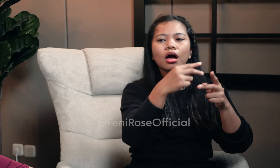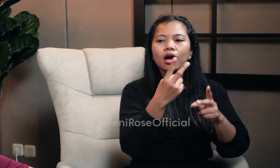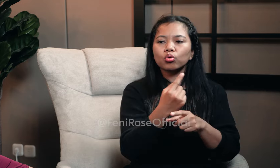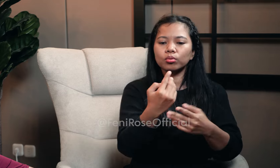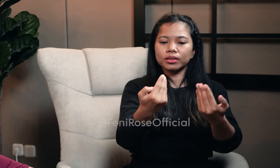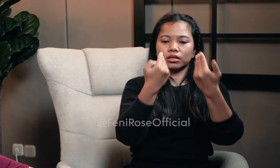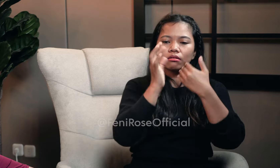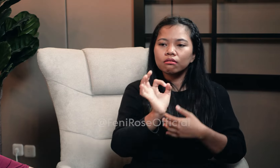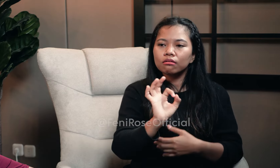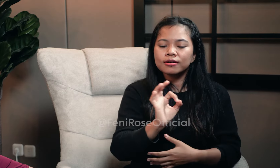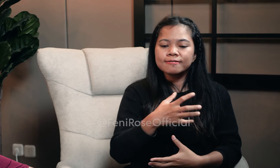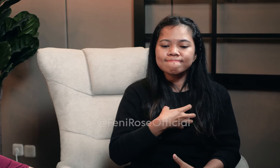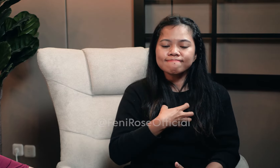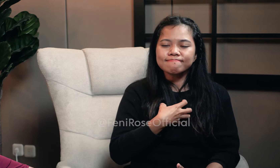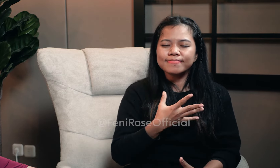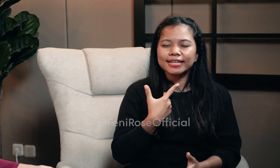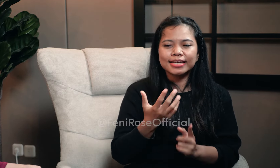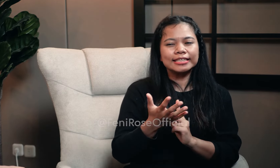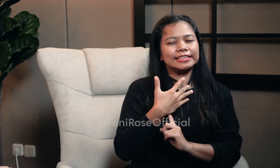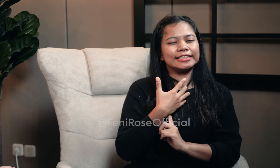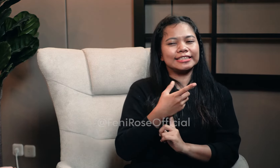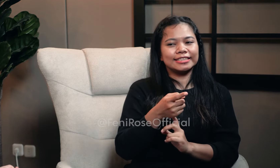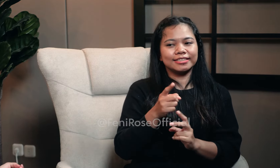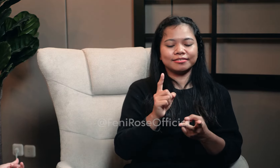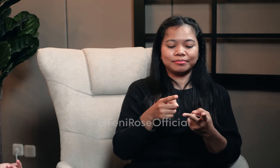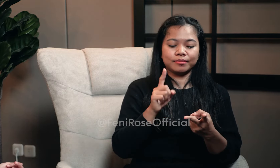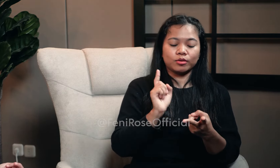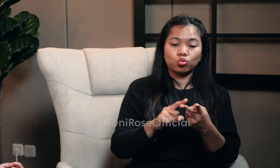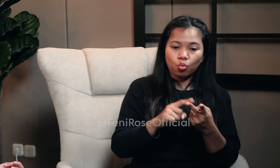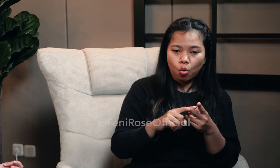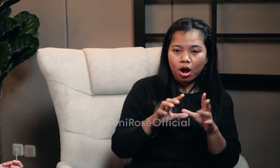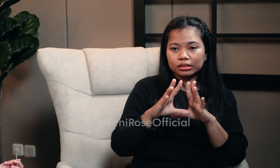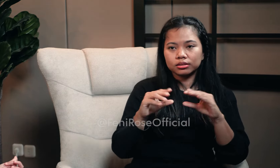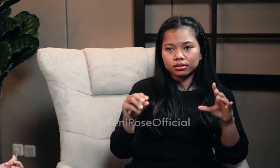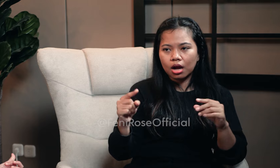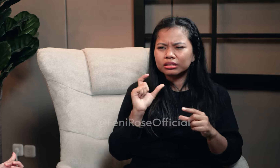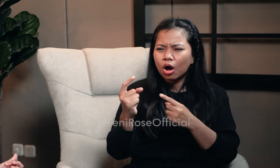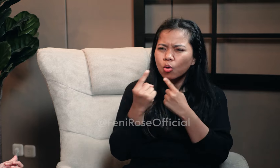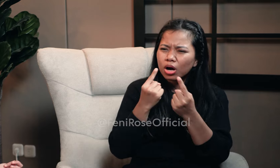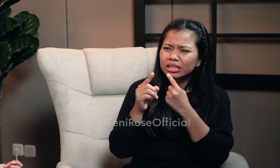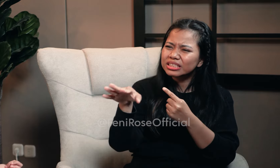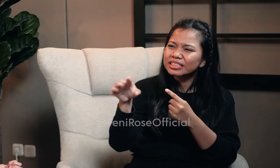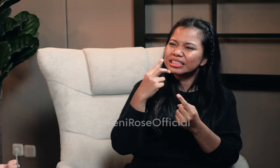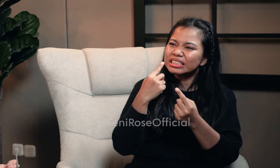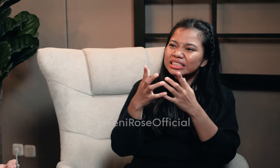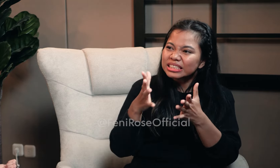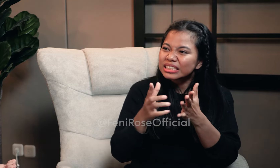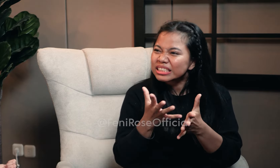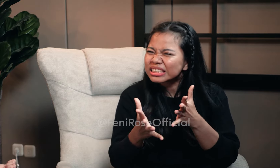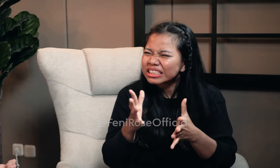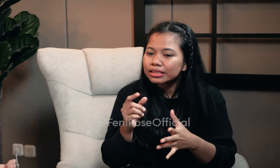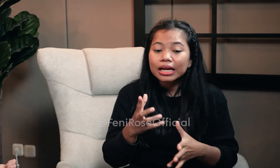memperhatikan saya tapi dia tidak ada menghormati saya saya merasa ter apa ya diskriminasi plus cara komunikasinya